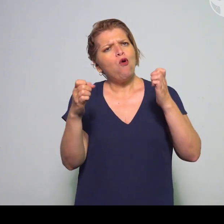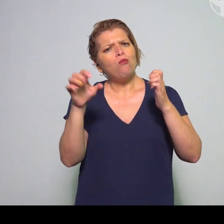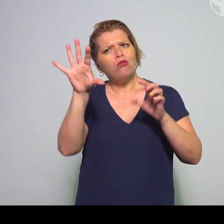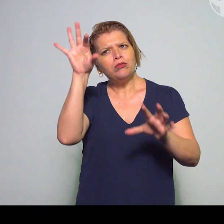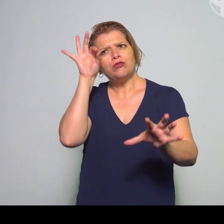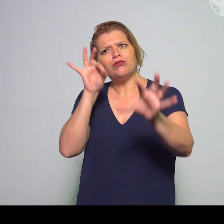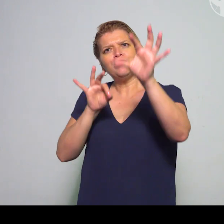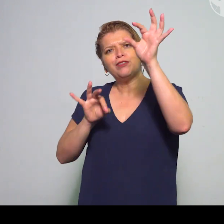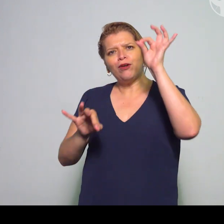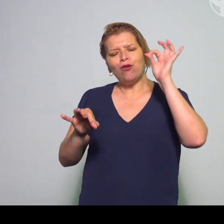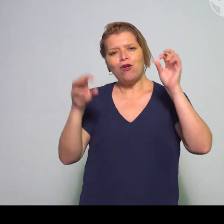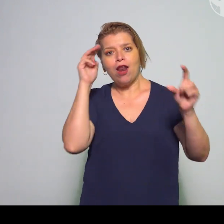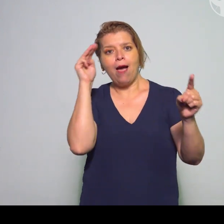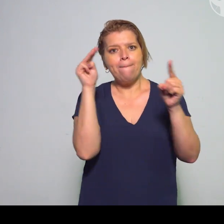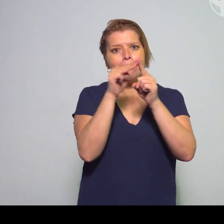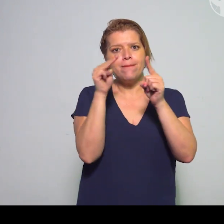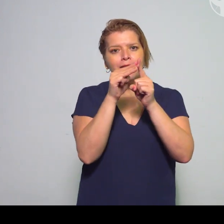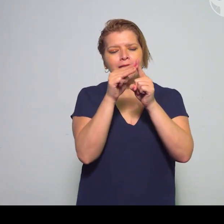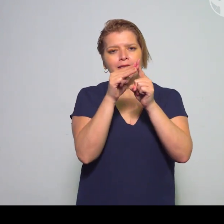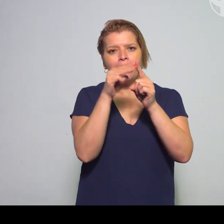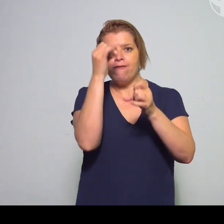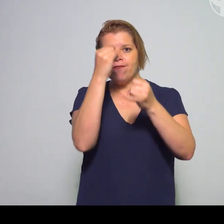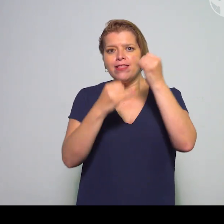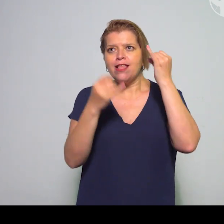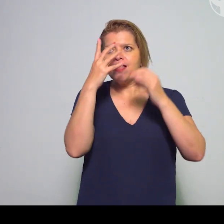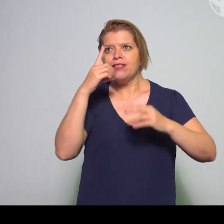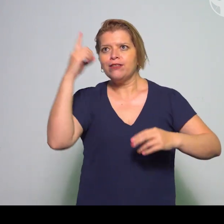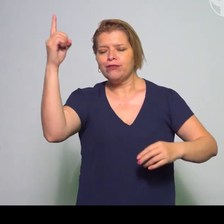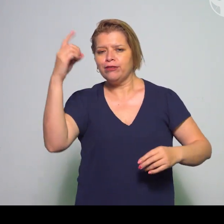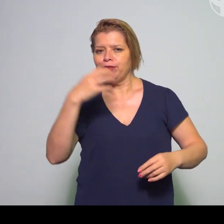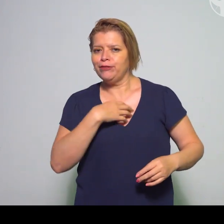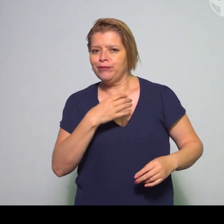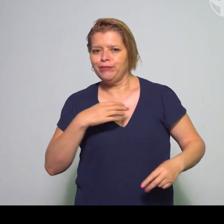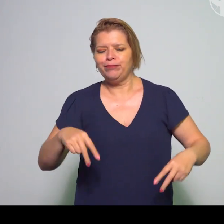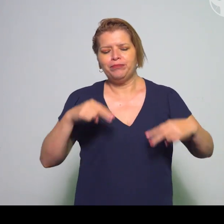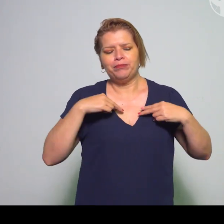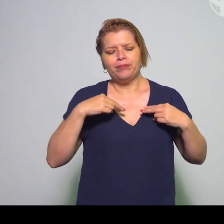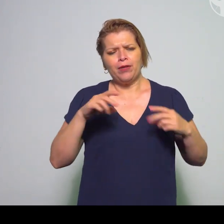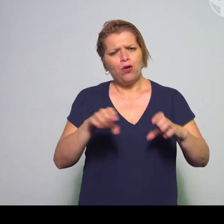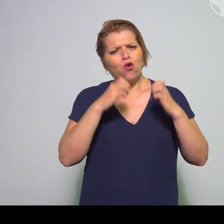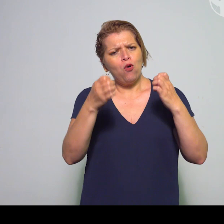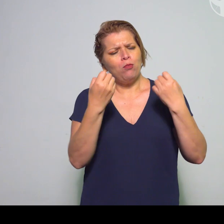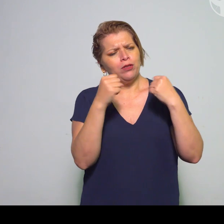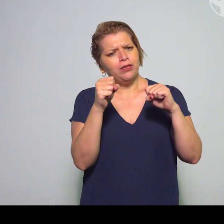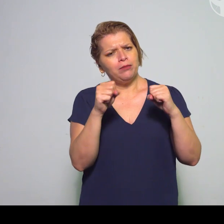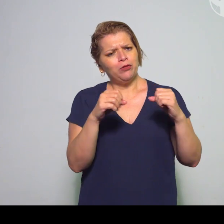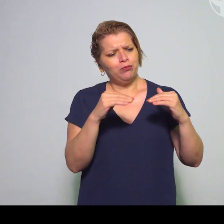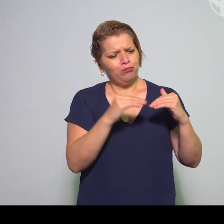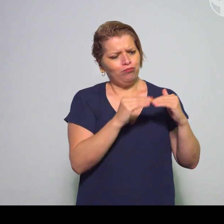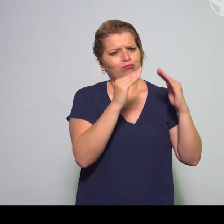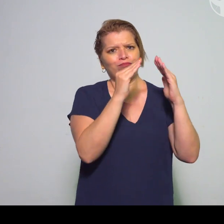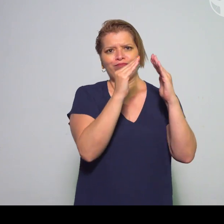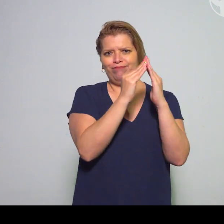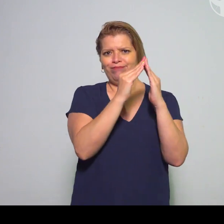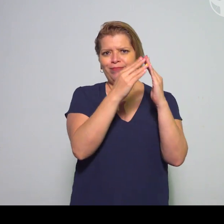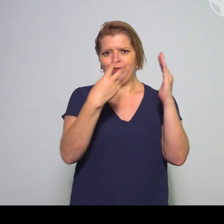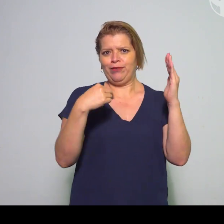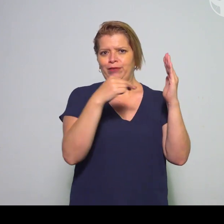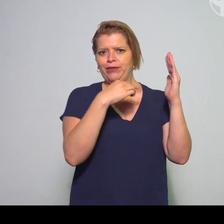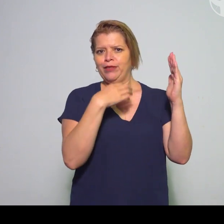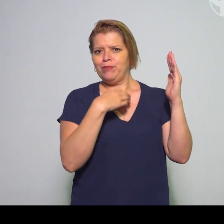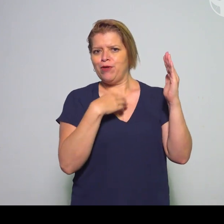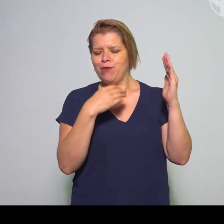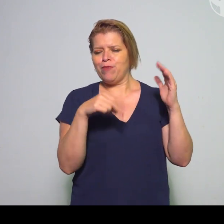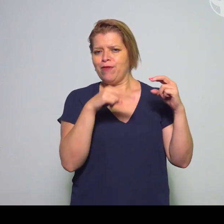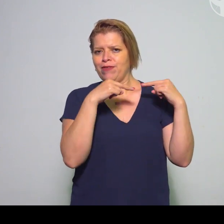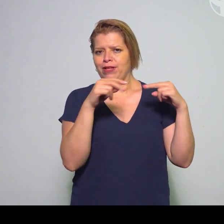propósito? ¿Cómo le hacemos entonces ahora para reconstruir lo que está roto? La ventaja es que yo platiqué con